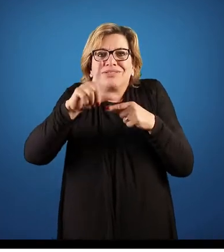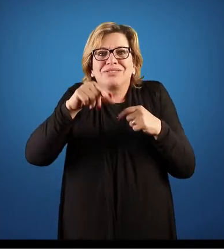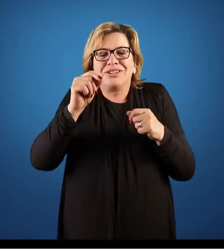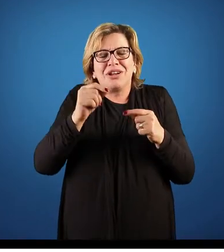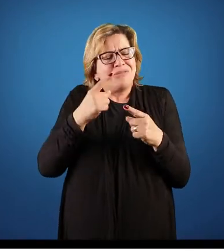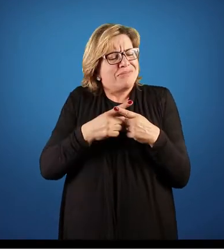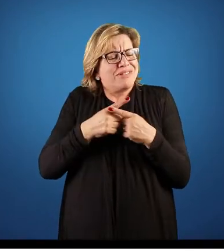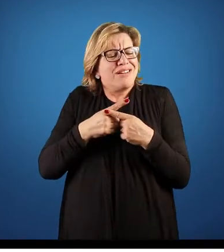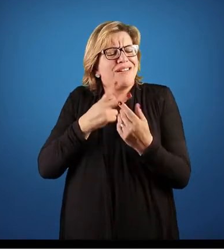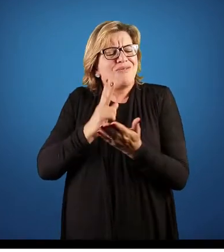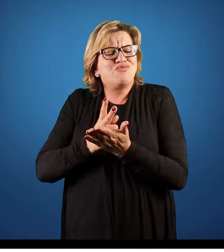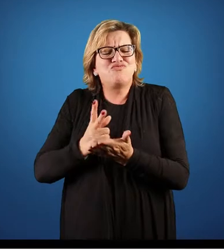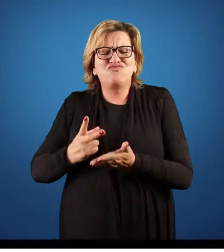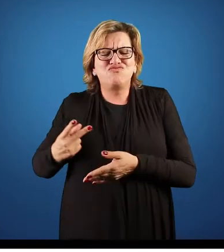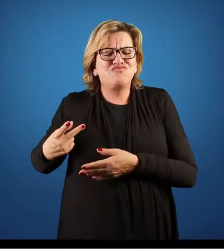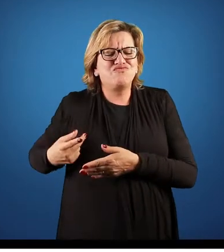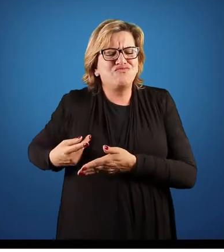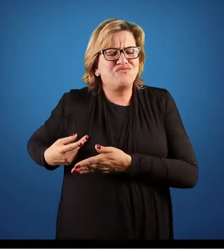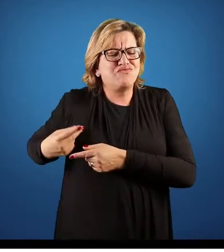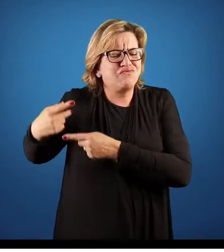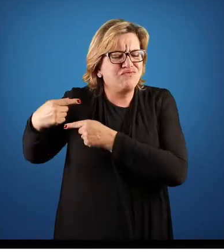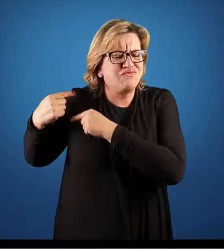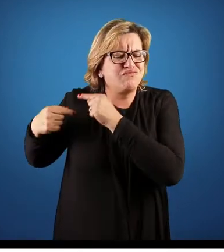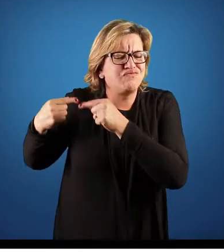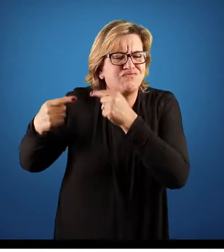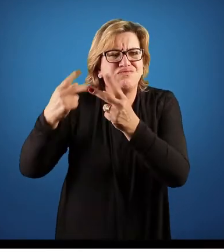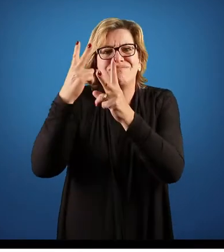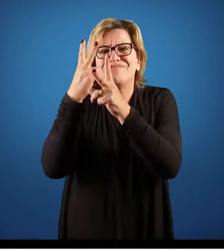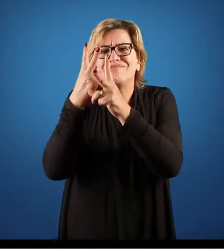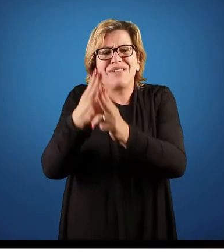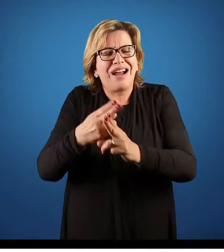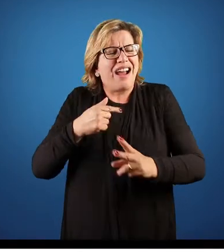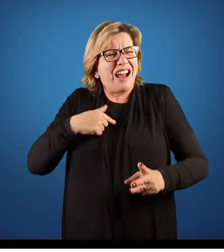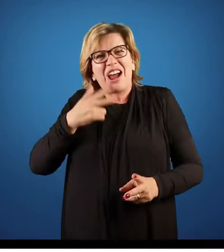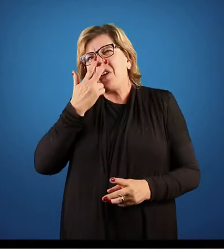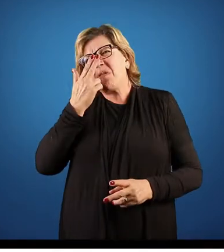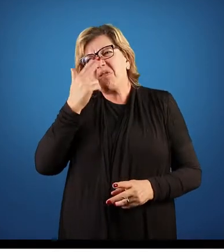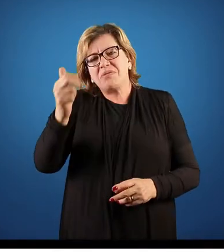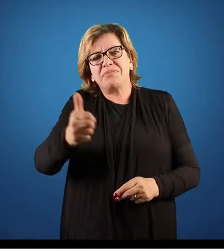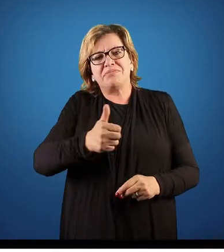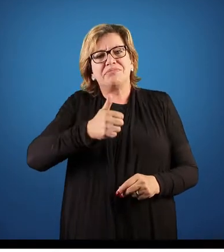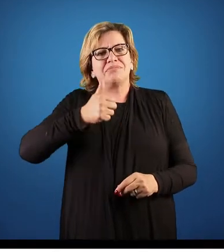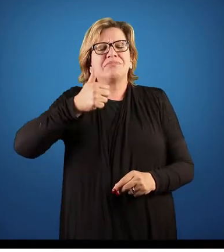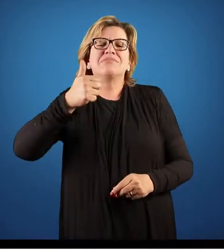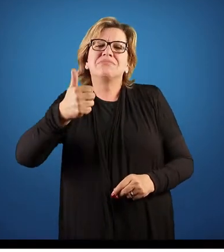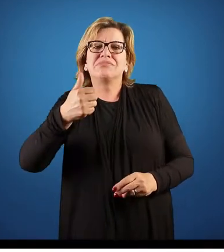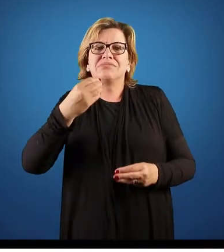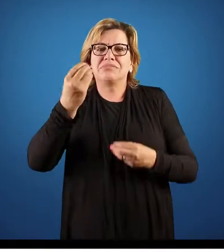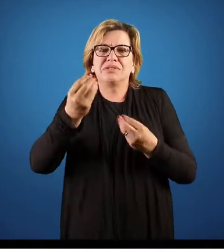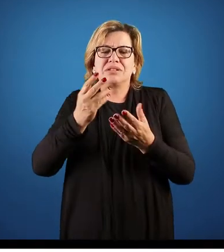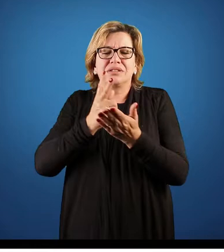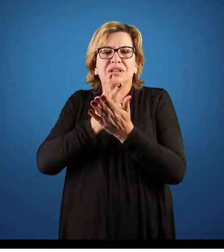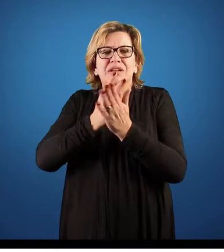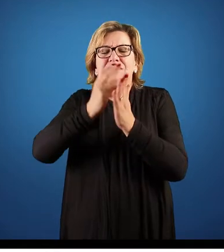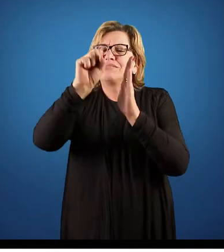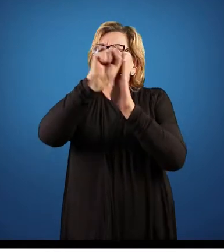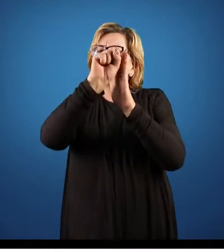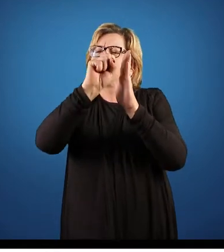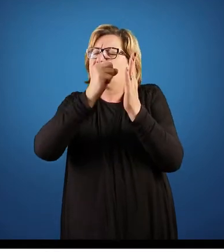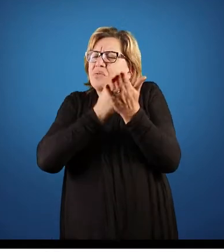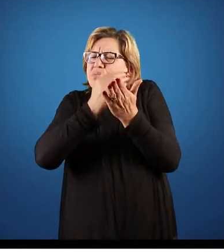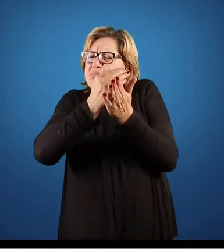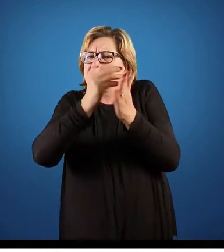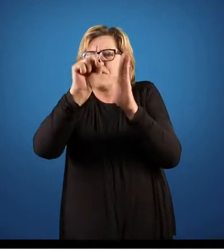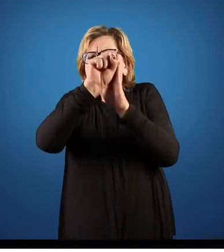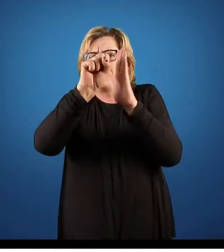sempre foi feito dessa forma achei que era melhor solução com relação a isso e desde do início do século 19 e